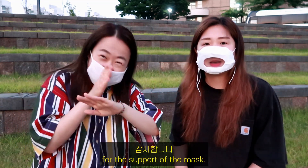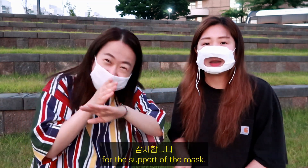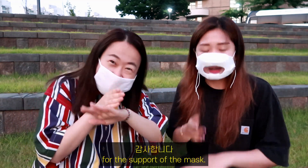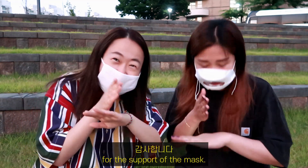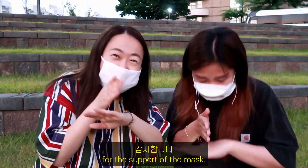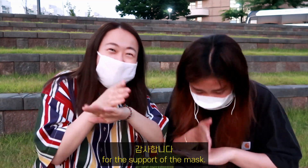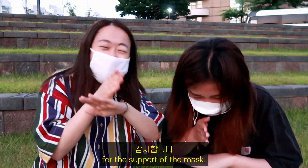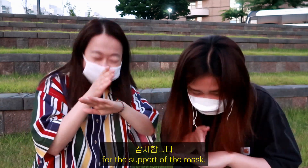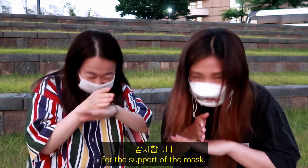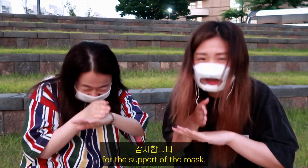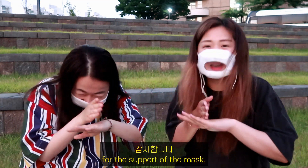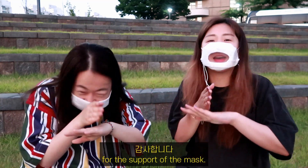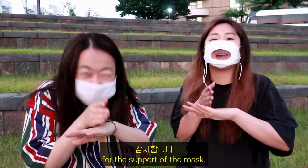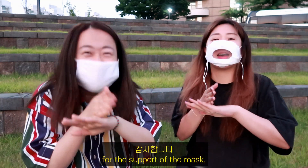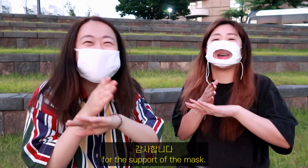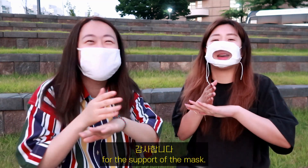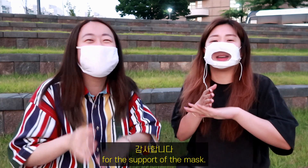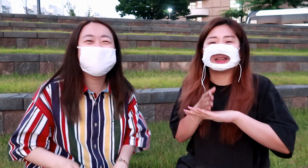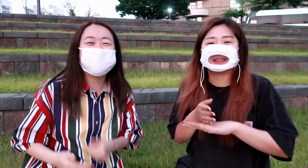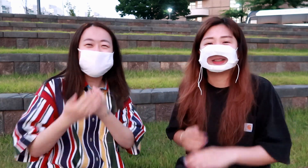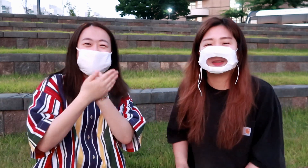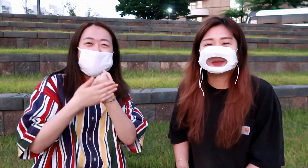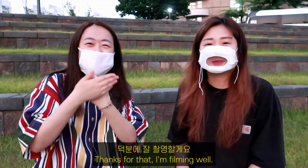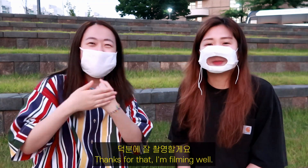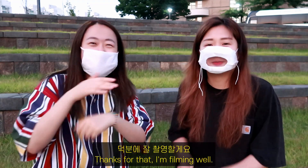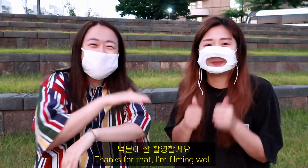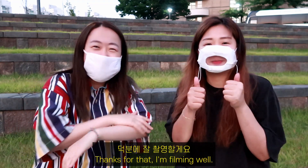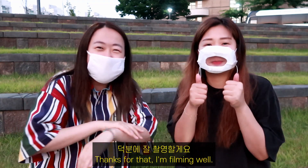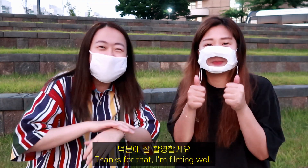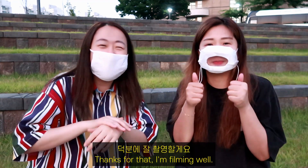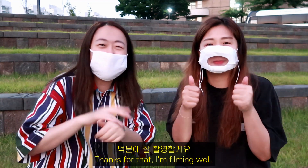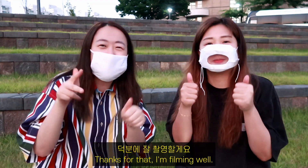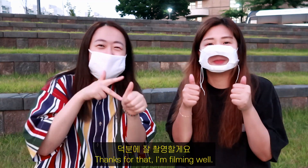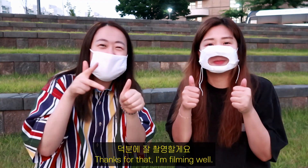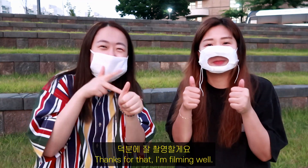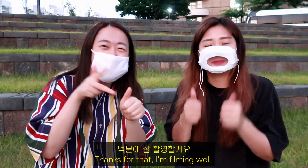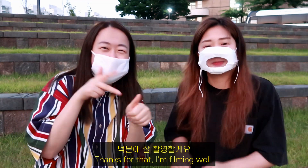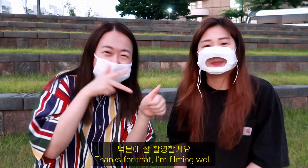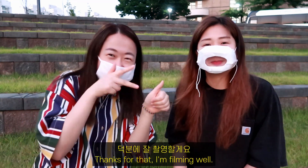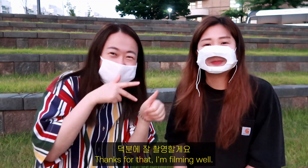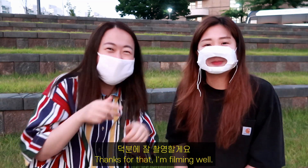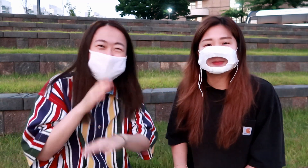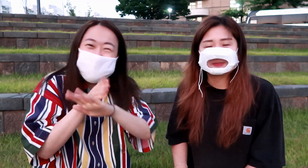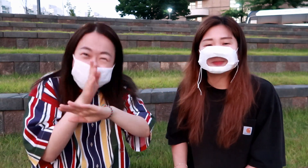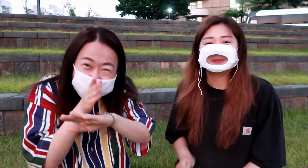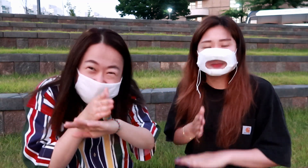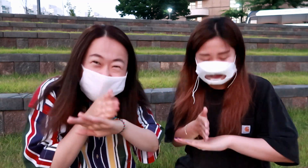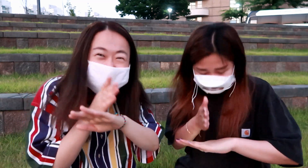감사합니다. 감사합니다. 아. 덕분에 잘 촬영하겠습니다.